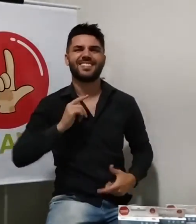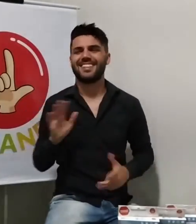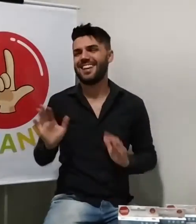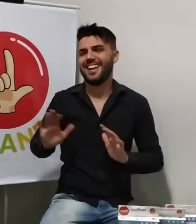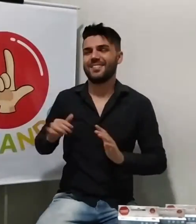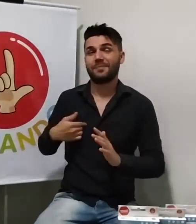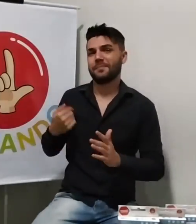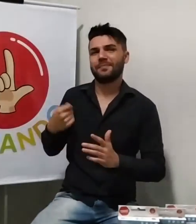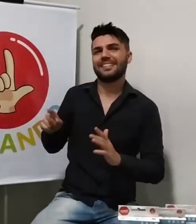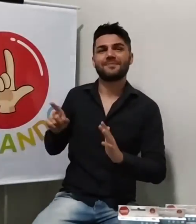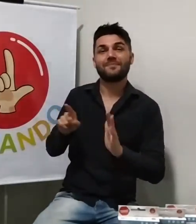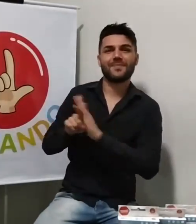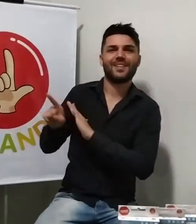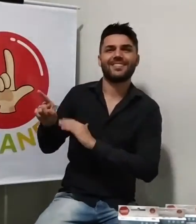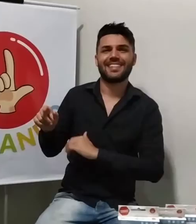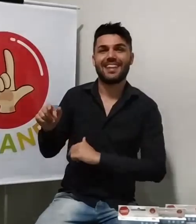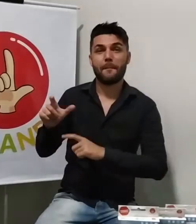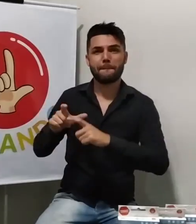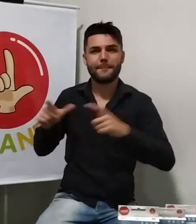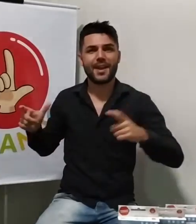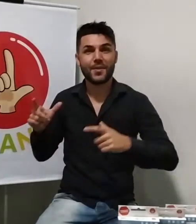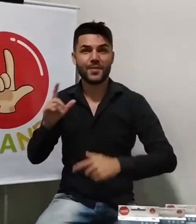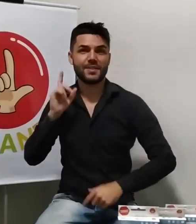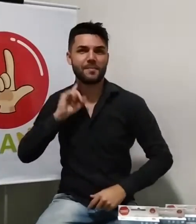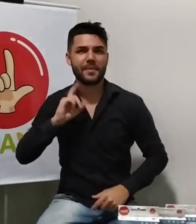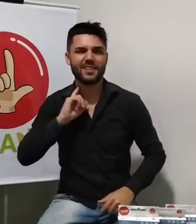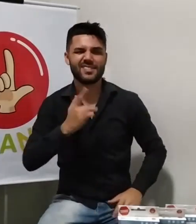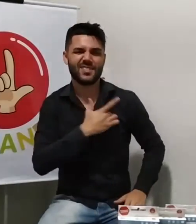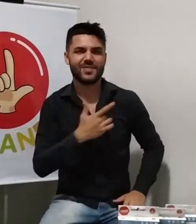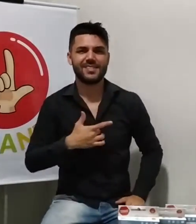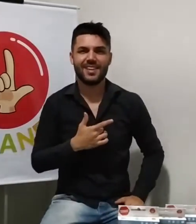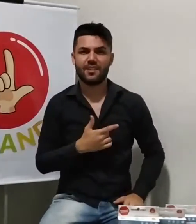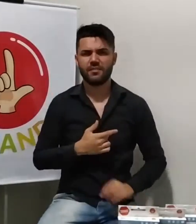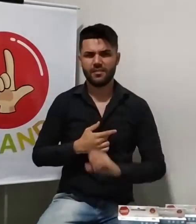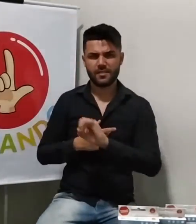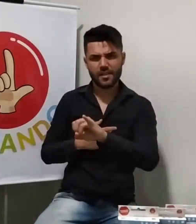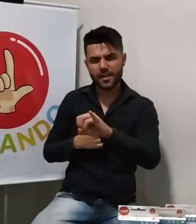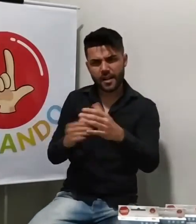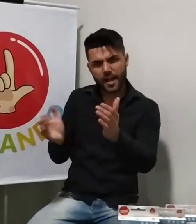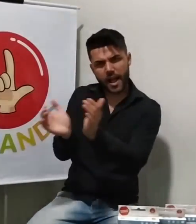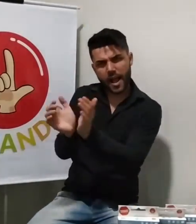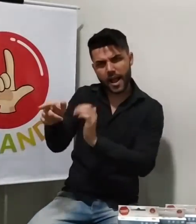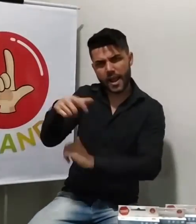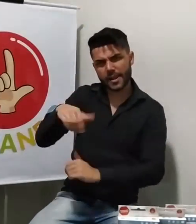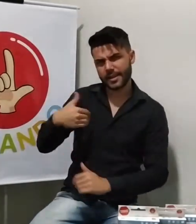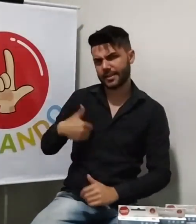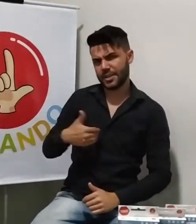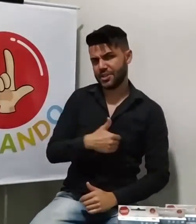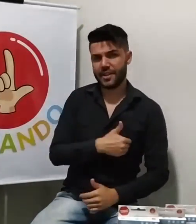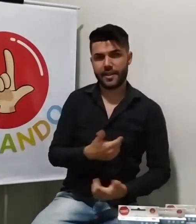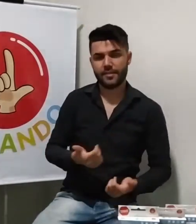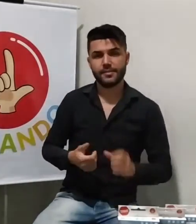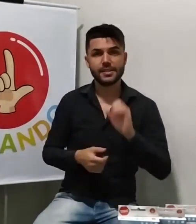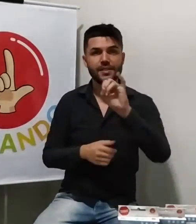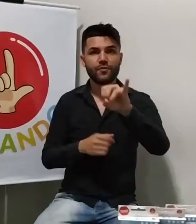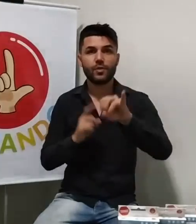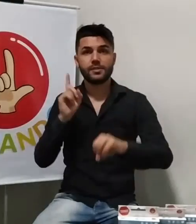maior de Minas, né? Isso, maior de Minas. Tá certo. A galera que é atleticana aí que tá ouvindo, eu não sei. Você pode deixar nos comentários do gvcast.com.br se